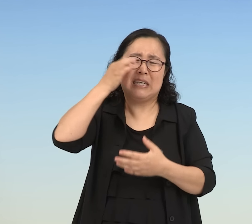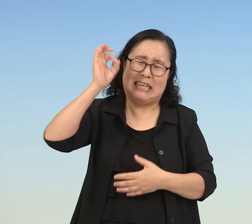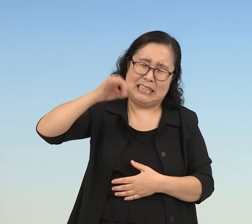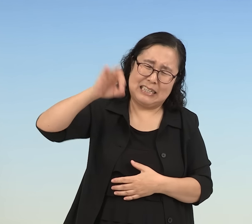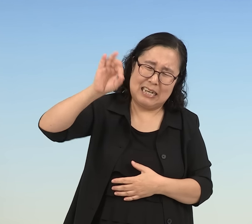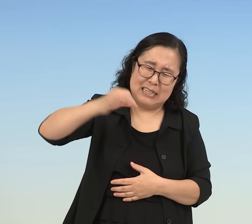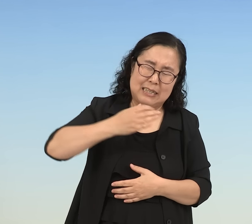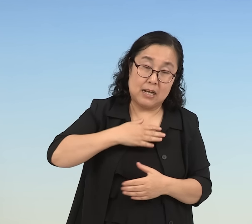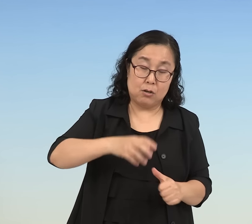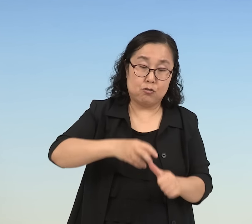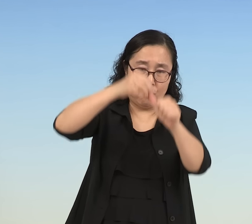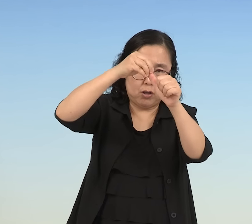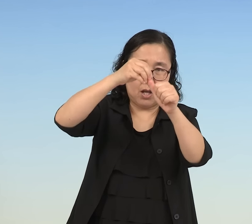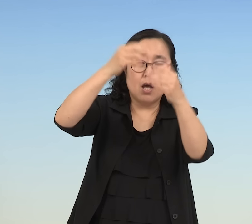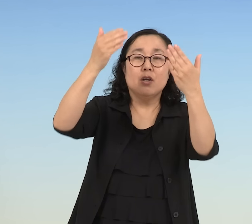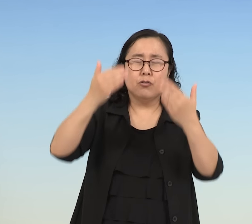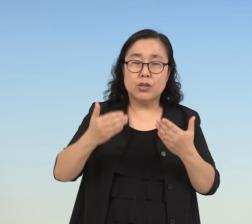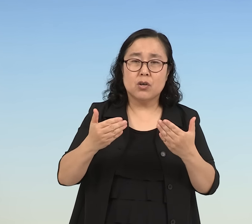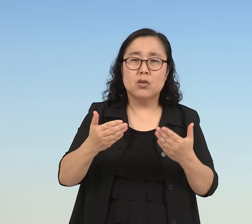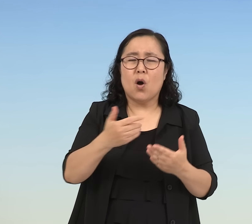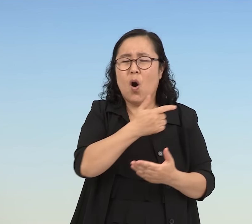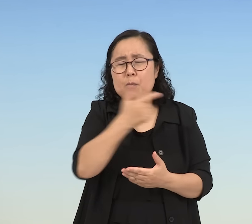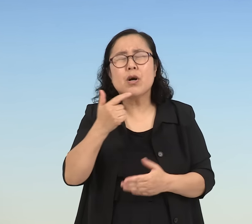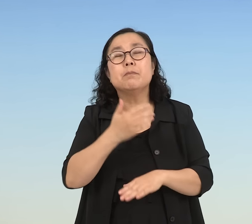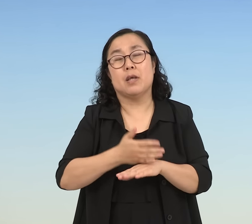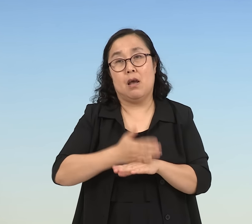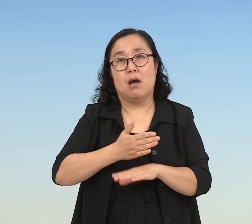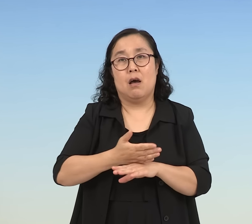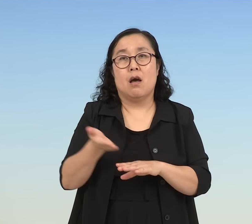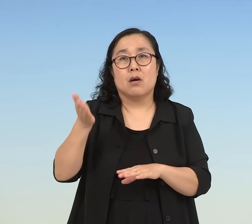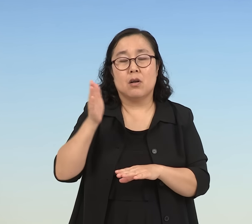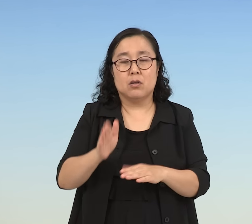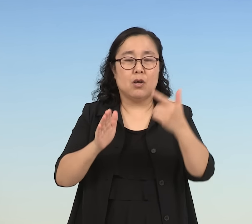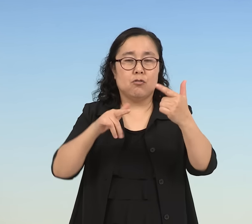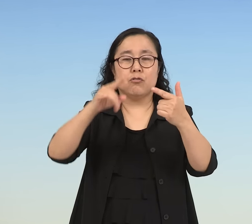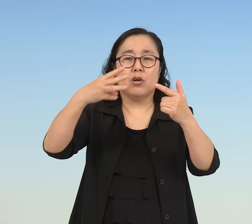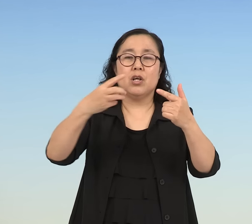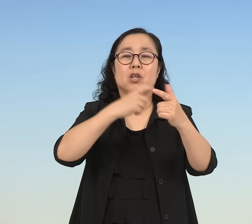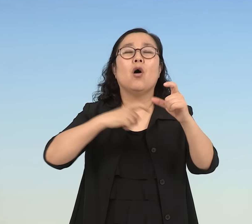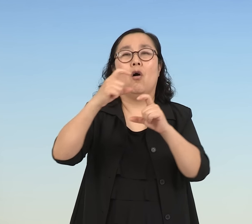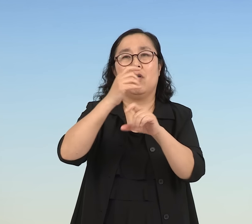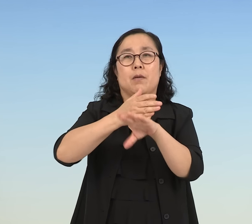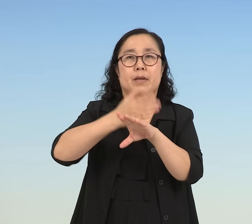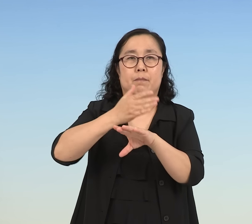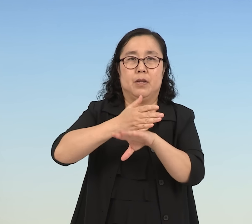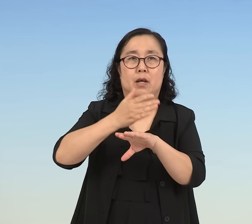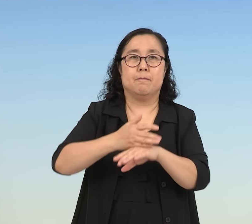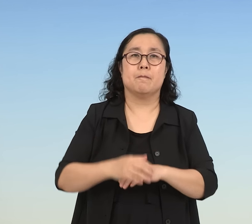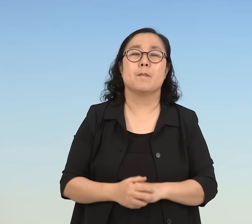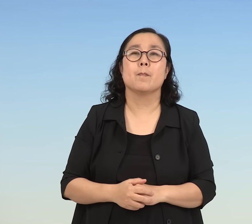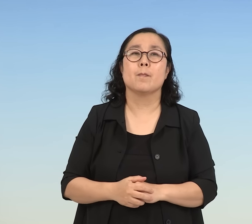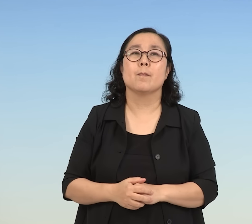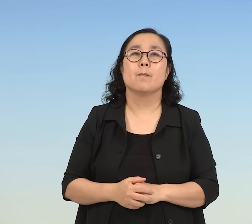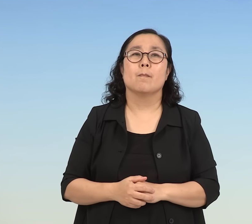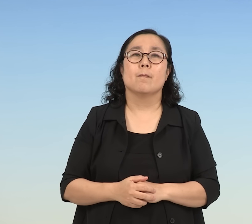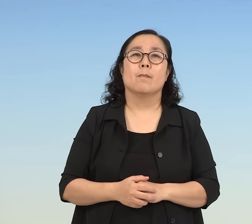먼지같이 초라한 나를 구원해 주신 것도 너무너무 감사하지만요, 저는 이 6절 말씀이 더 감사해요.